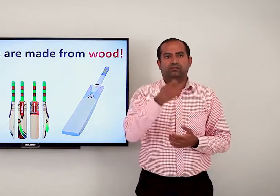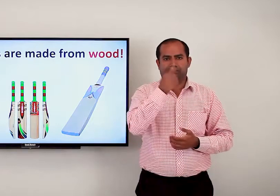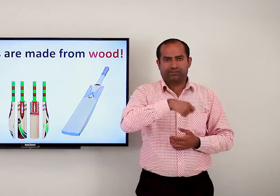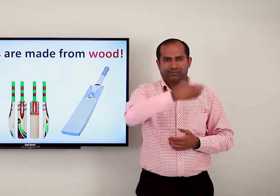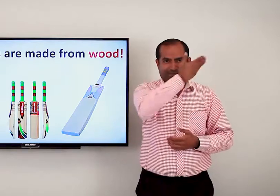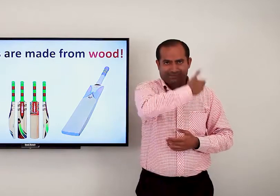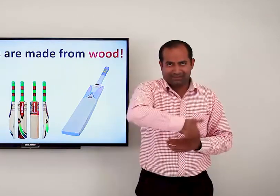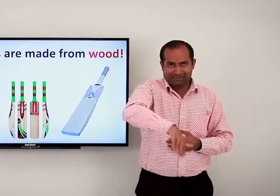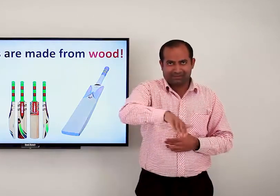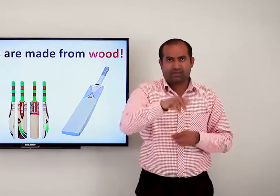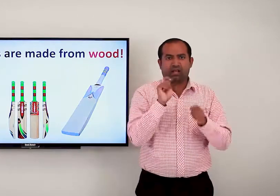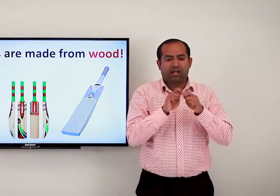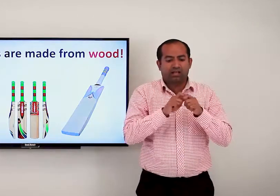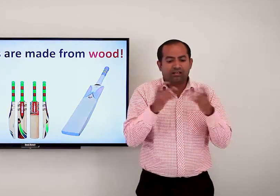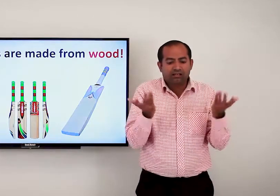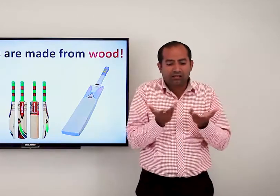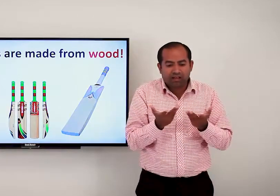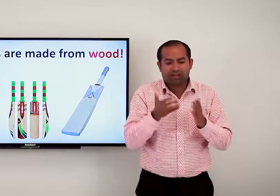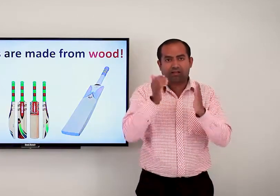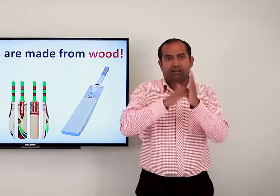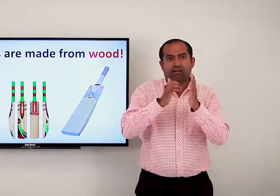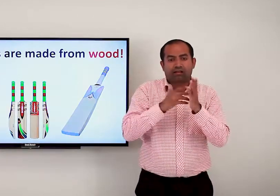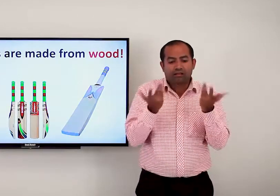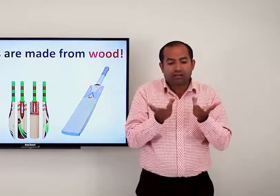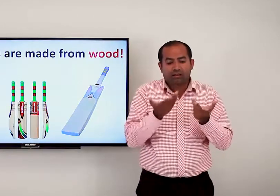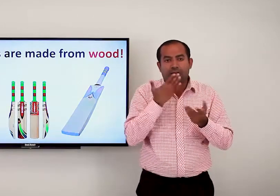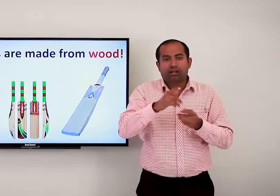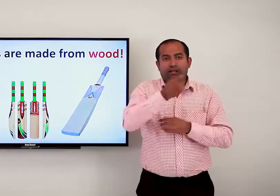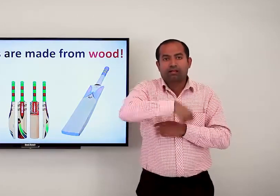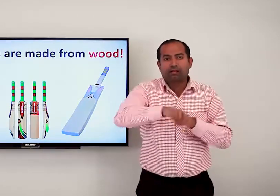کرکٹ کا بلہ کیسے بنتا ہے؟ لکڑی سے۔